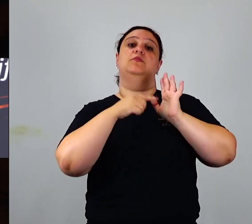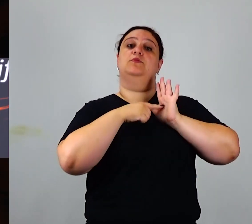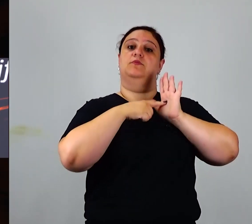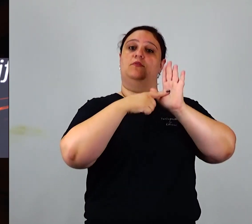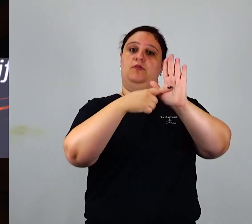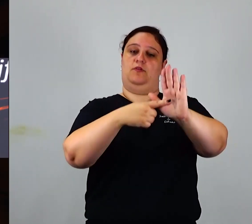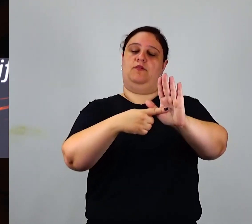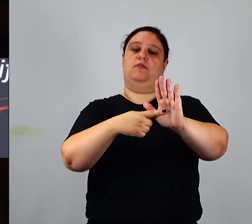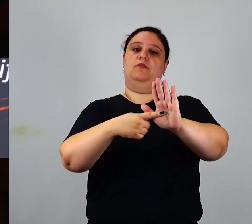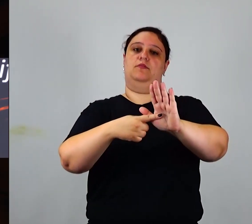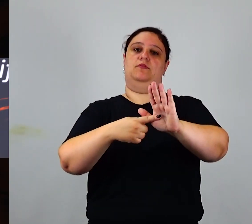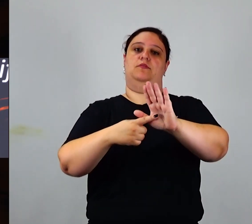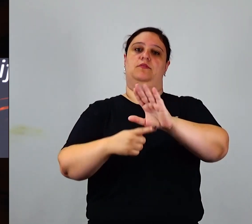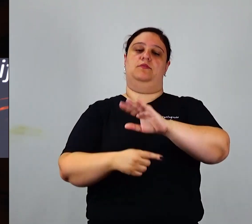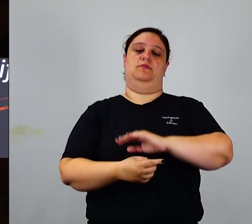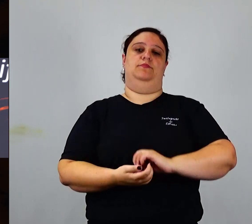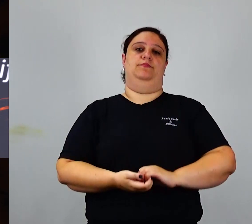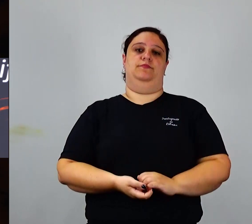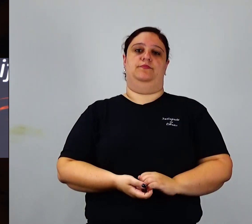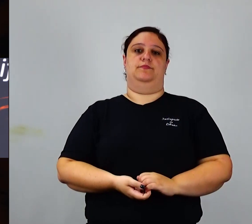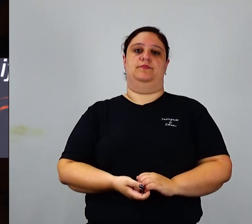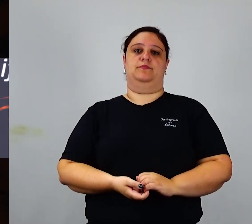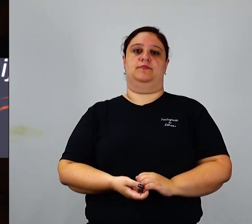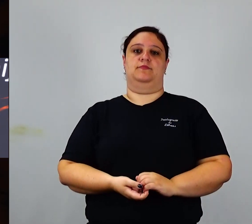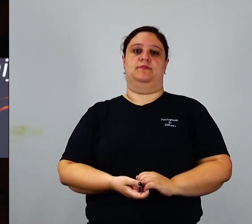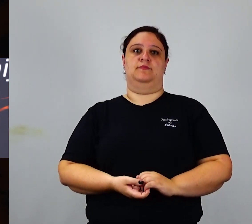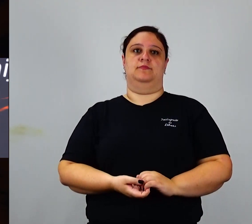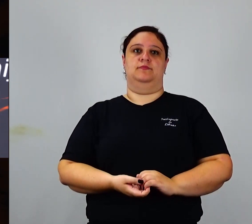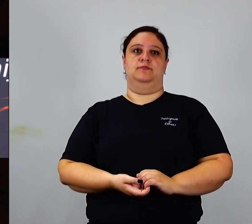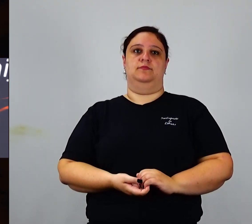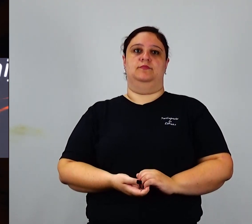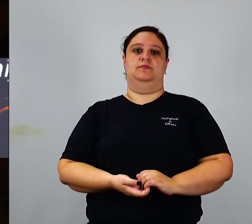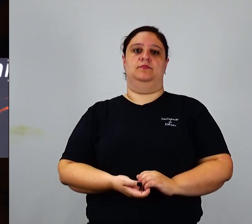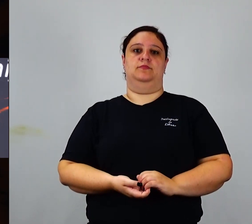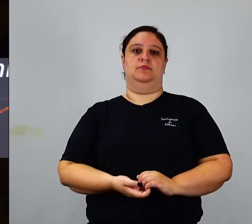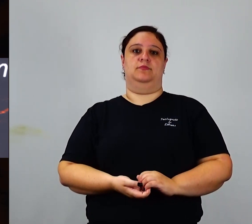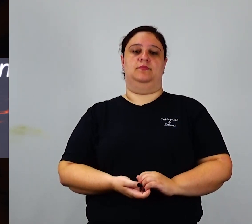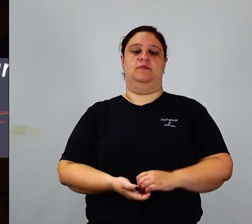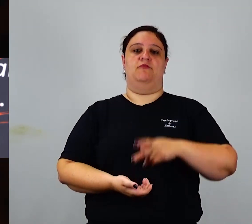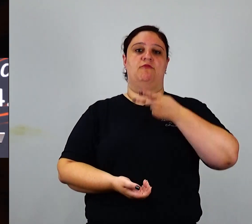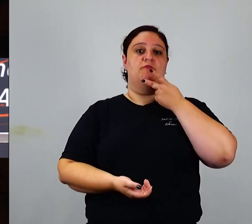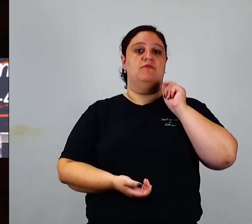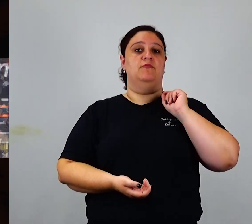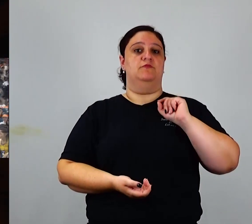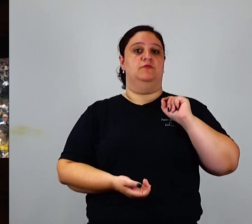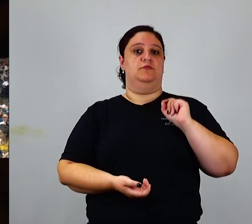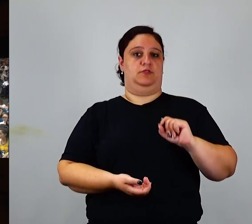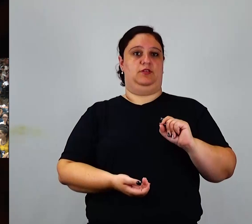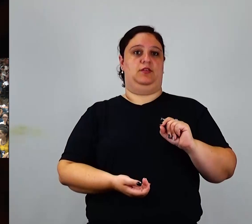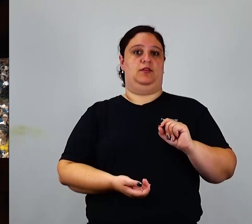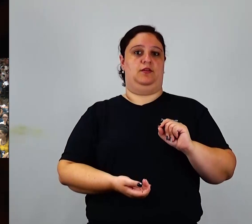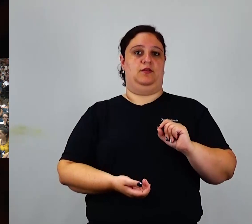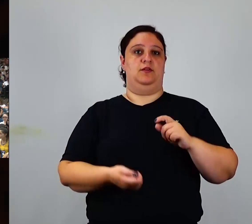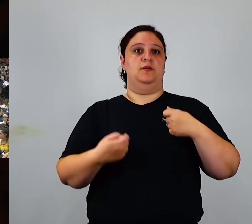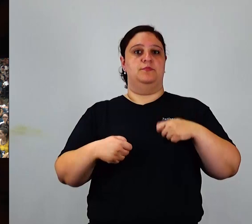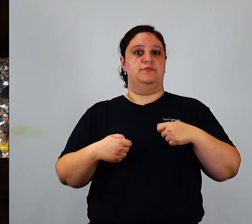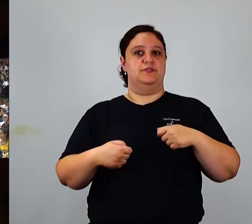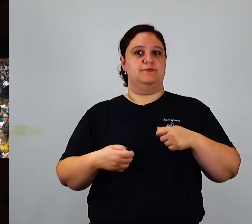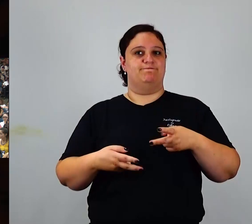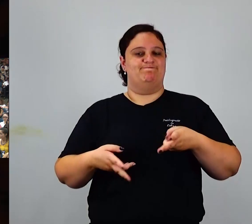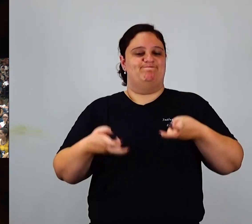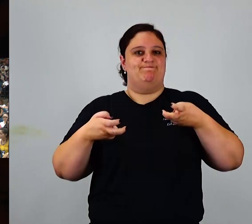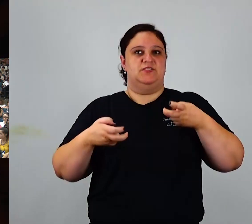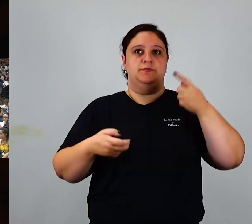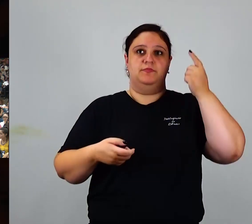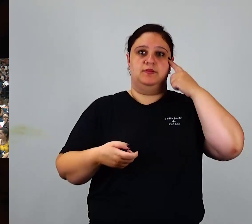vocês também serão manifestados com Ele em glória. O que eu quero falar para vocês, e eu gostaria que vocês guardassem isso,